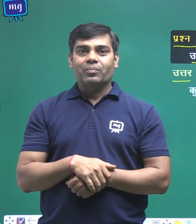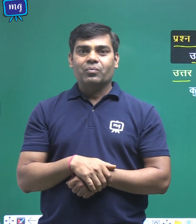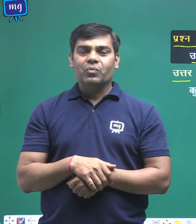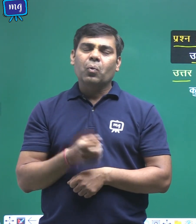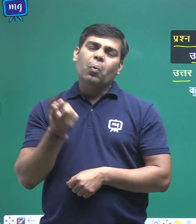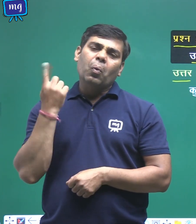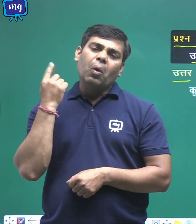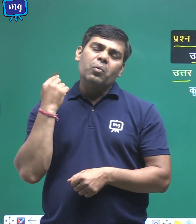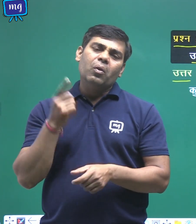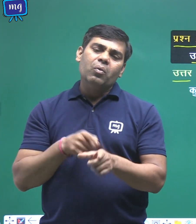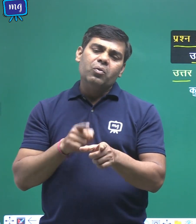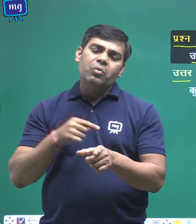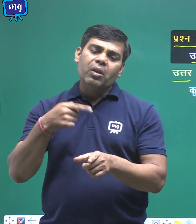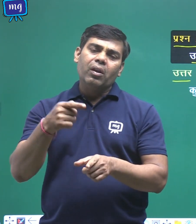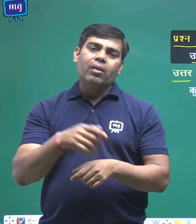युग युग से